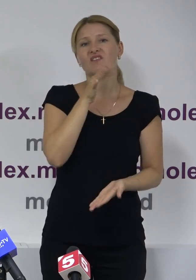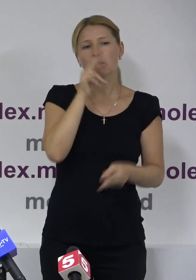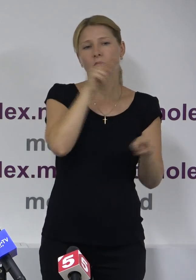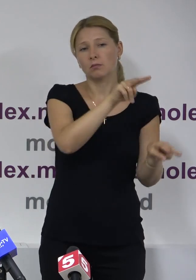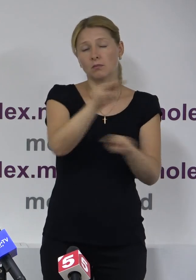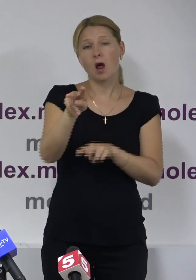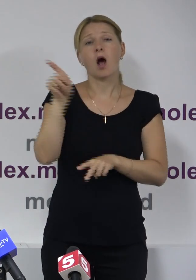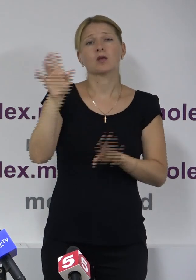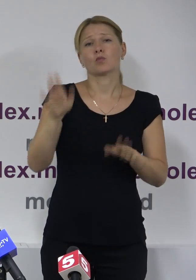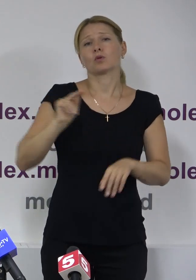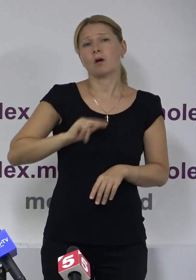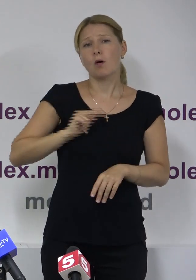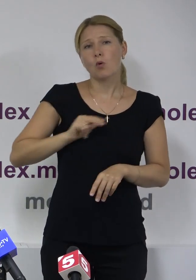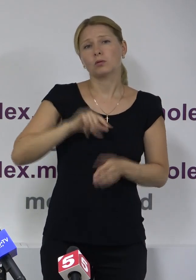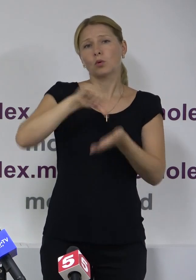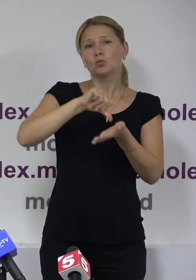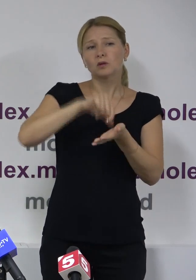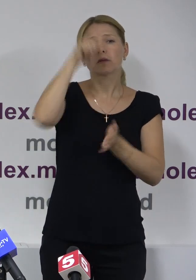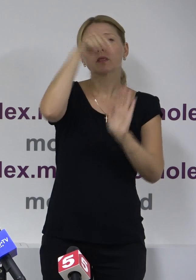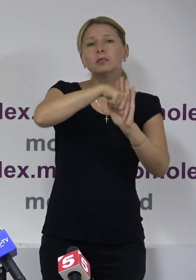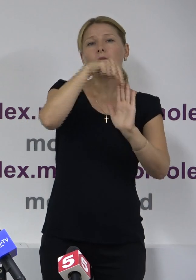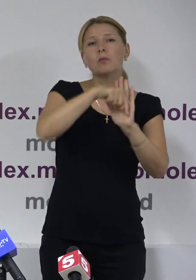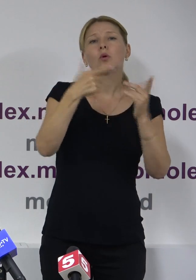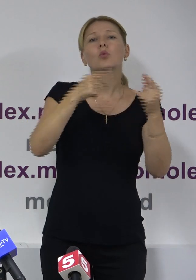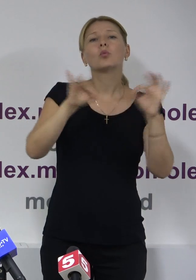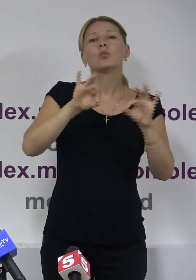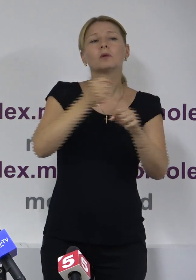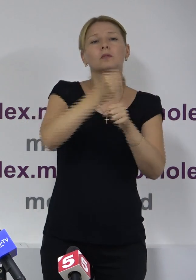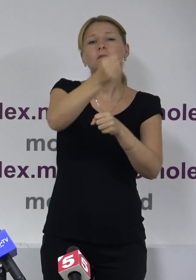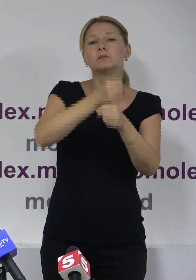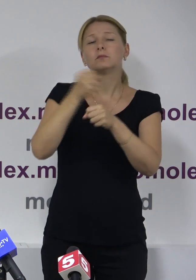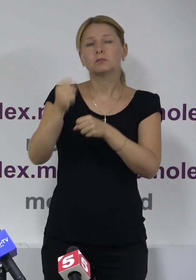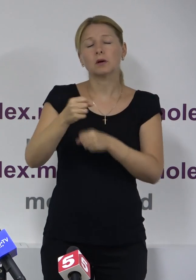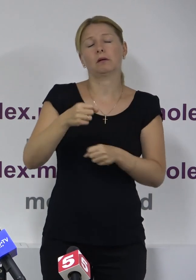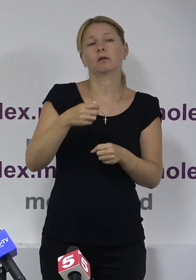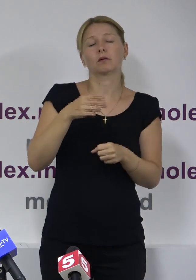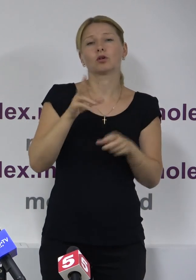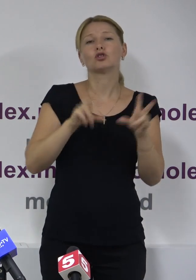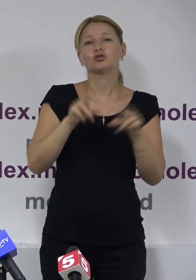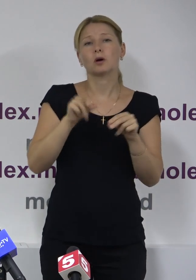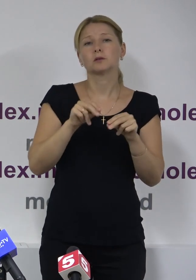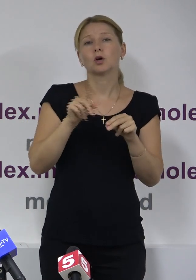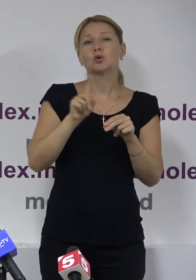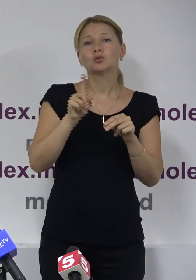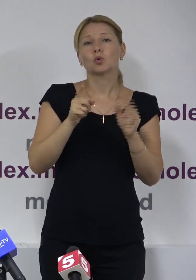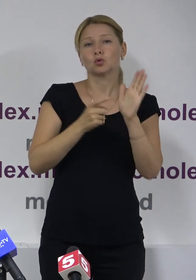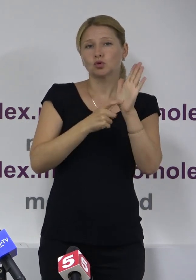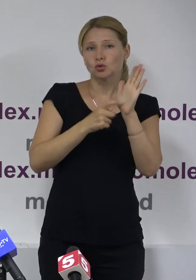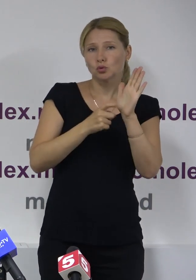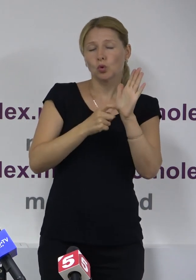lung vor activa timp de 3 luni, inclusiv pentru turul 2, dacă va fi cazul, la fel precum și observatorii pe termen